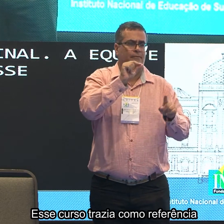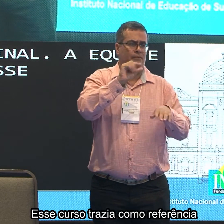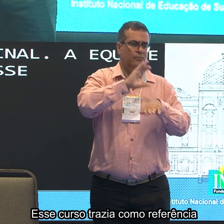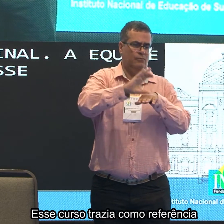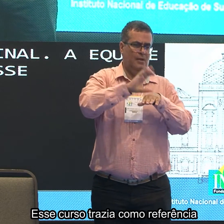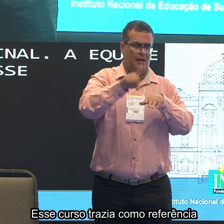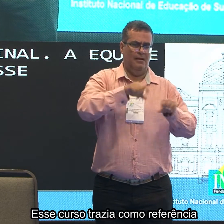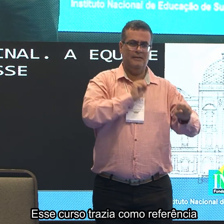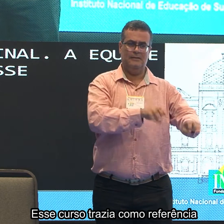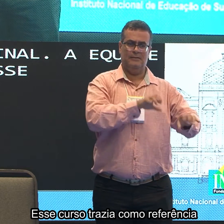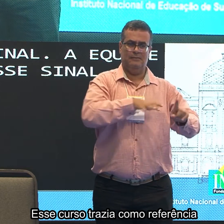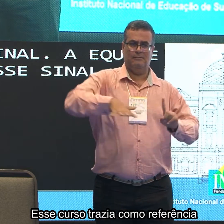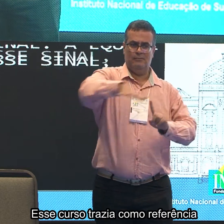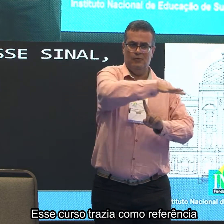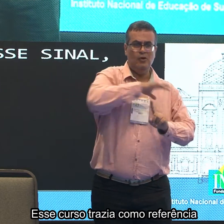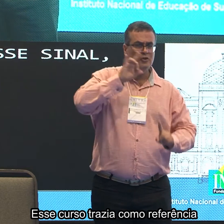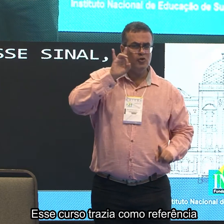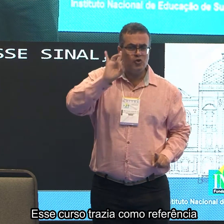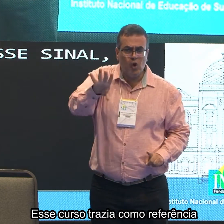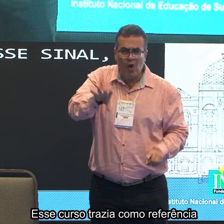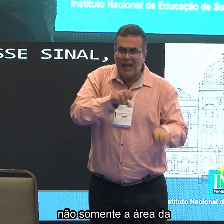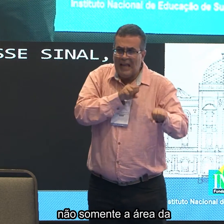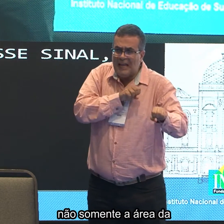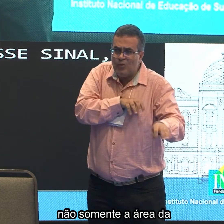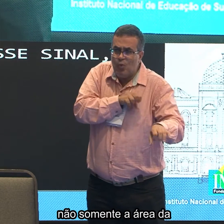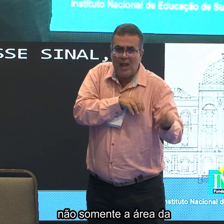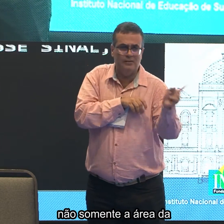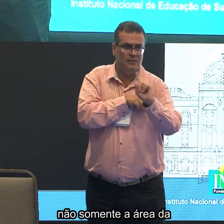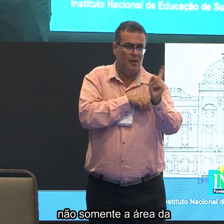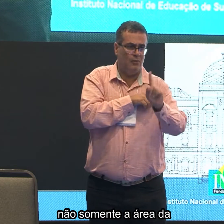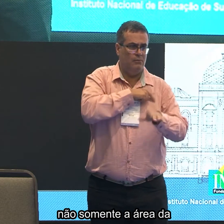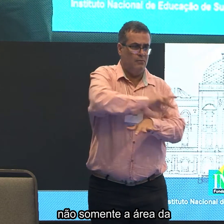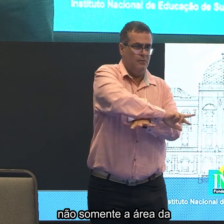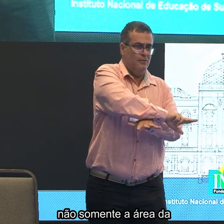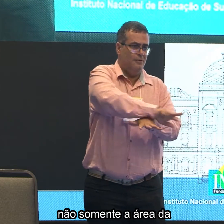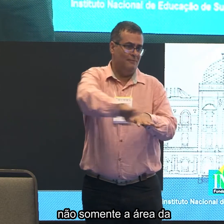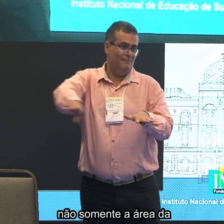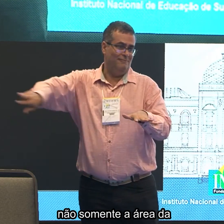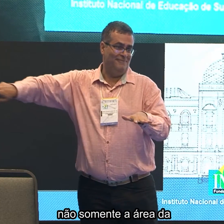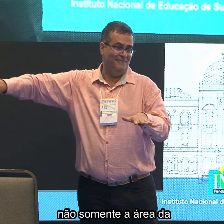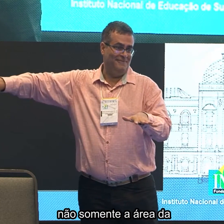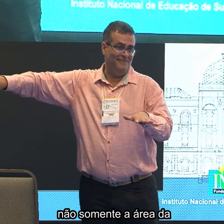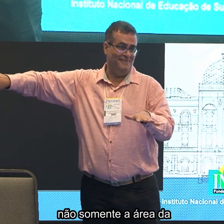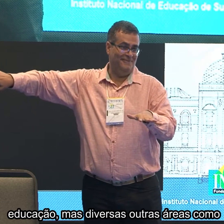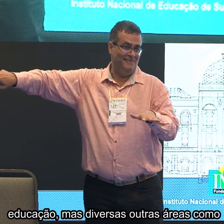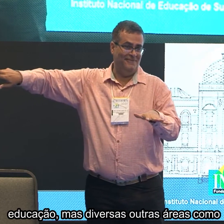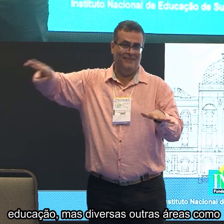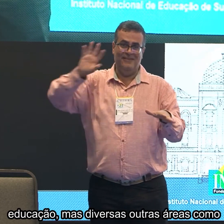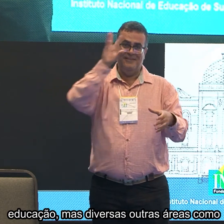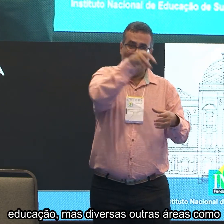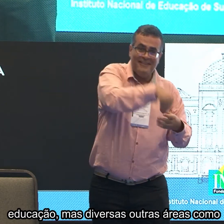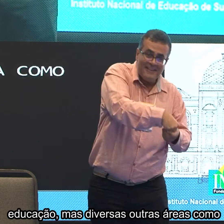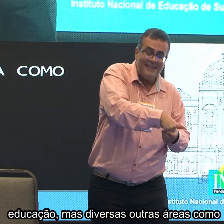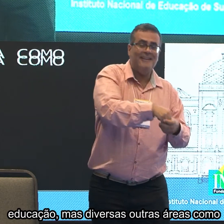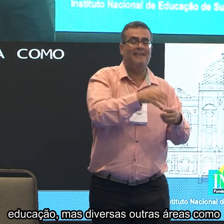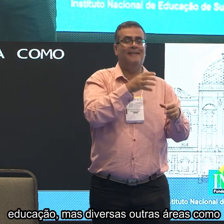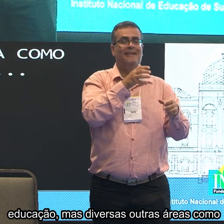E esse curso trazia como referência não somente a área da educação, mas também